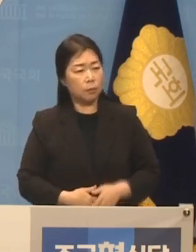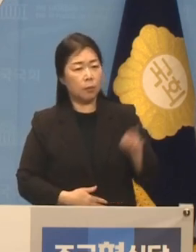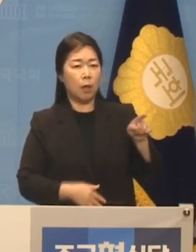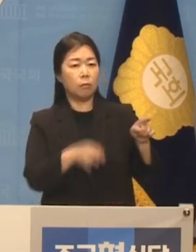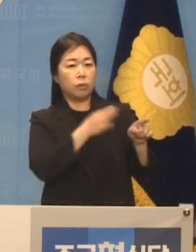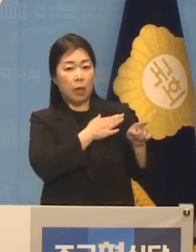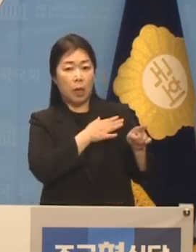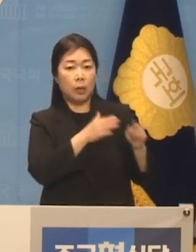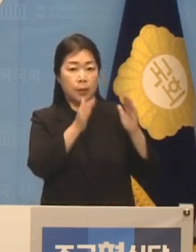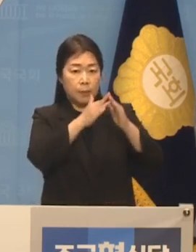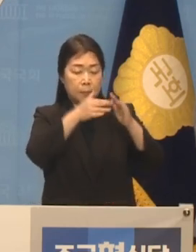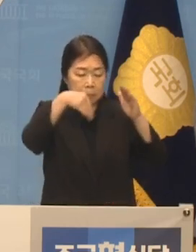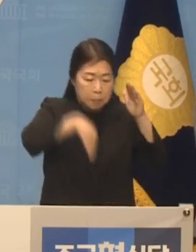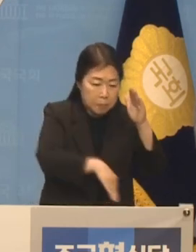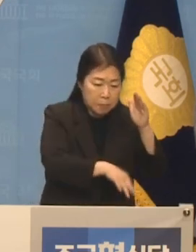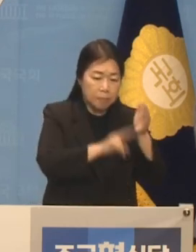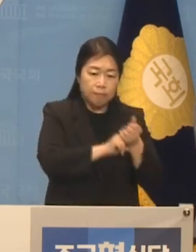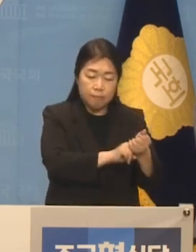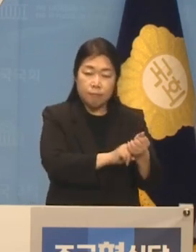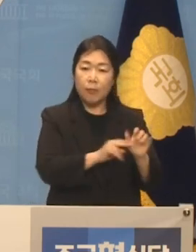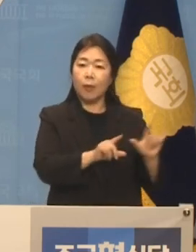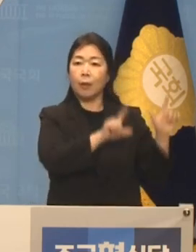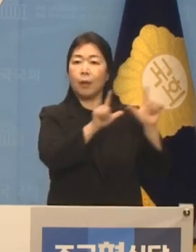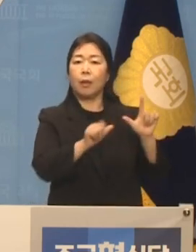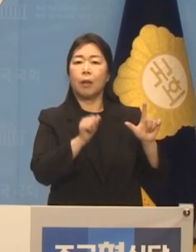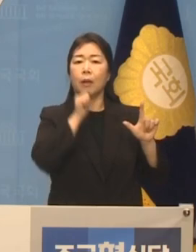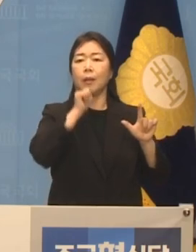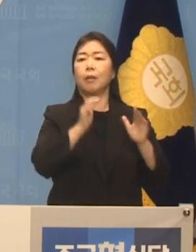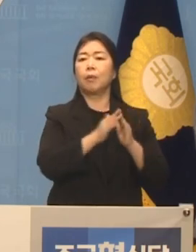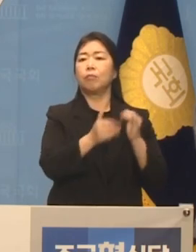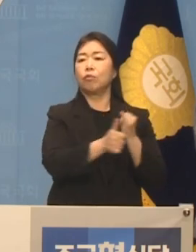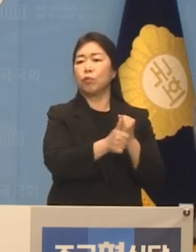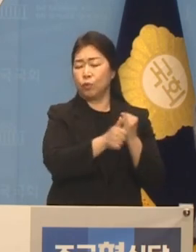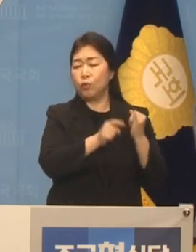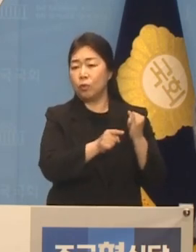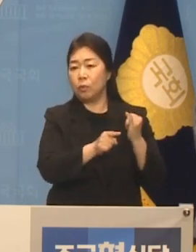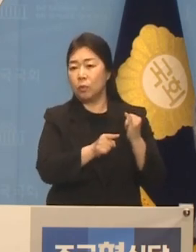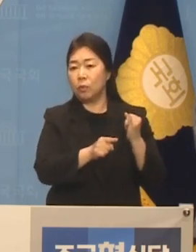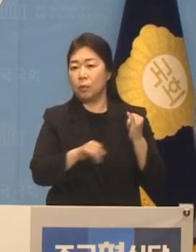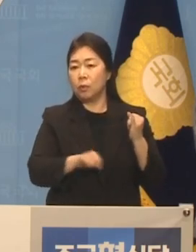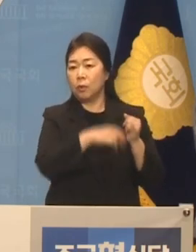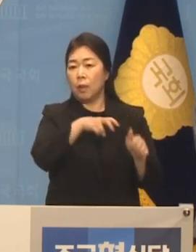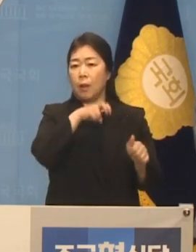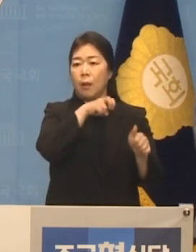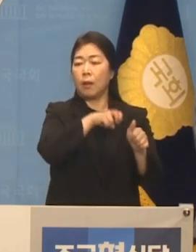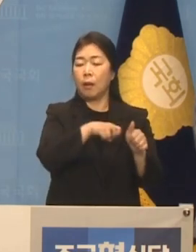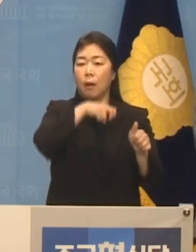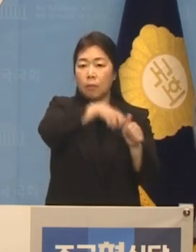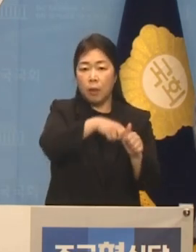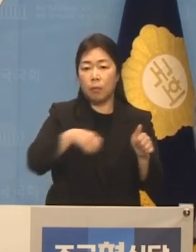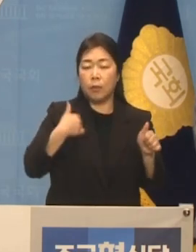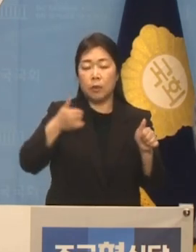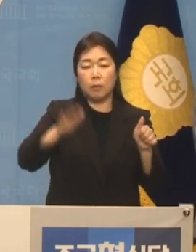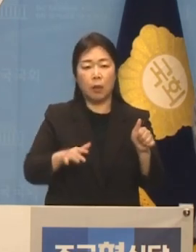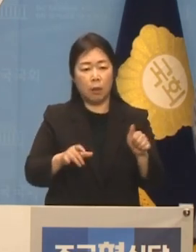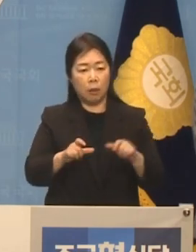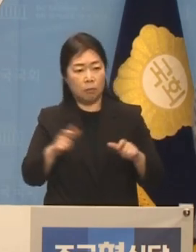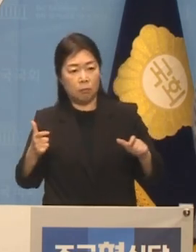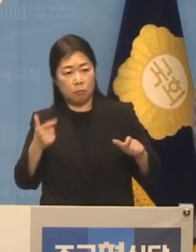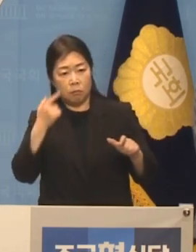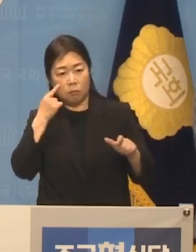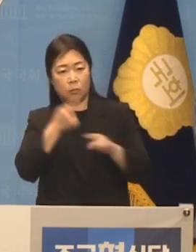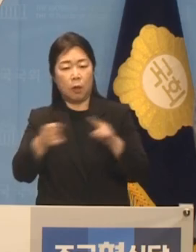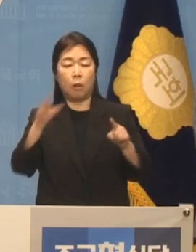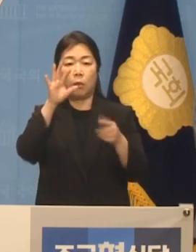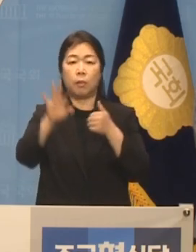숨어 들어간 그 가난한 가족이 기생충이라고 생각하실지 모르겠지만 이 크게 본다라고